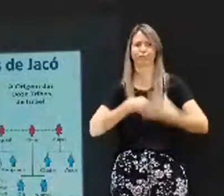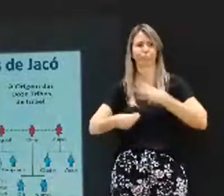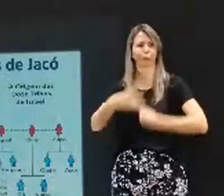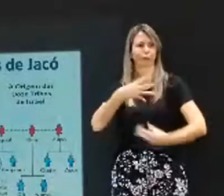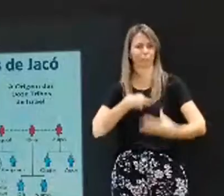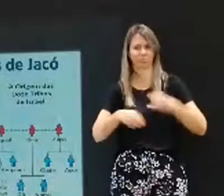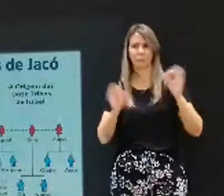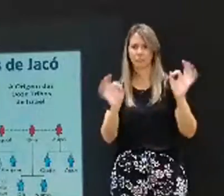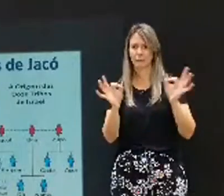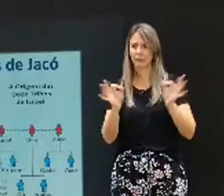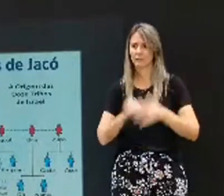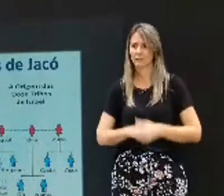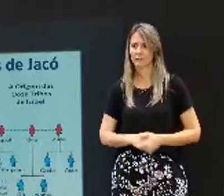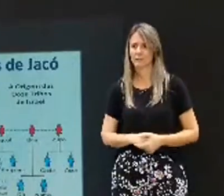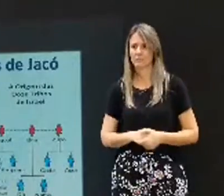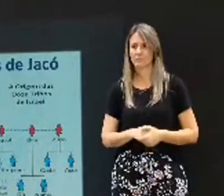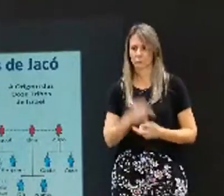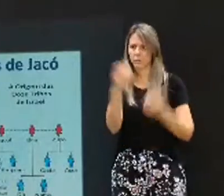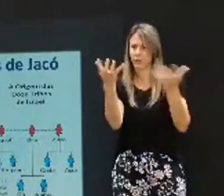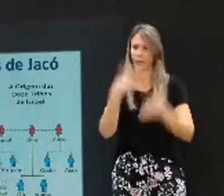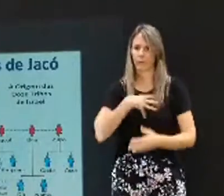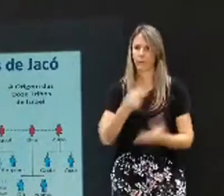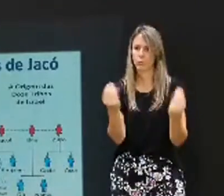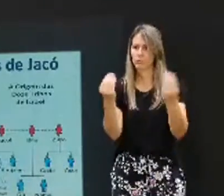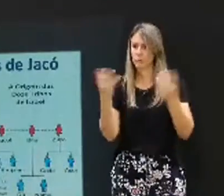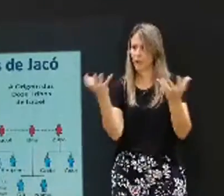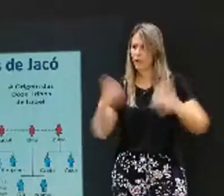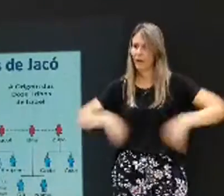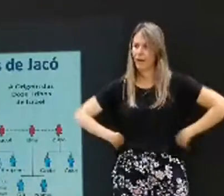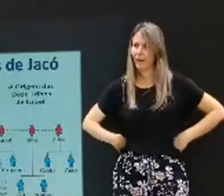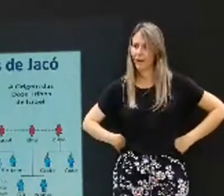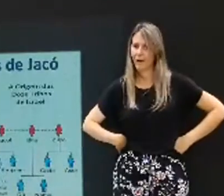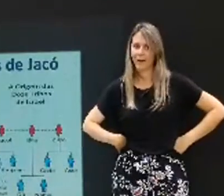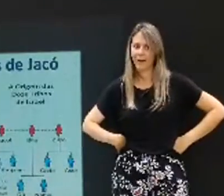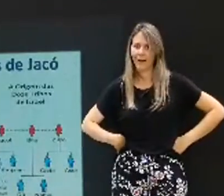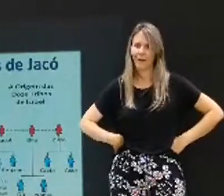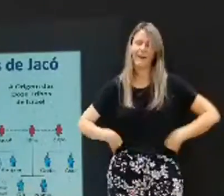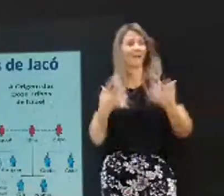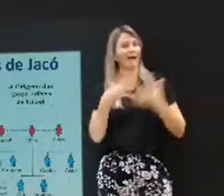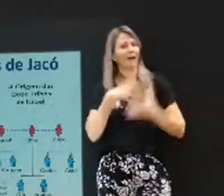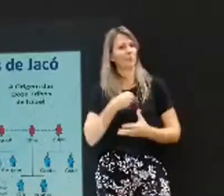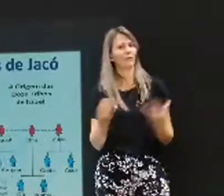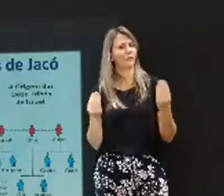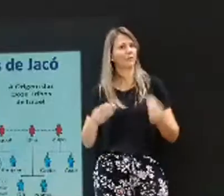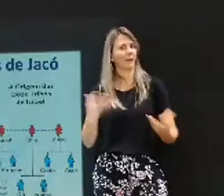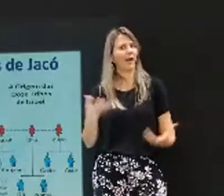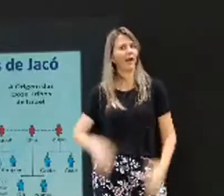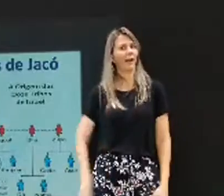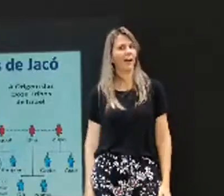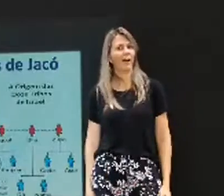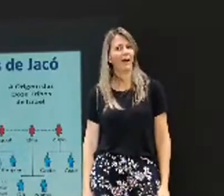muitos filhos. Você quer ter muitos filhos? Você quer? Você quer ter muitos